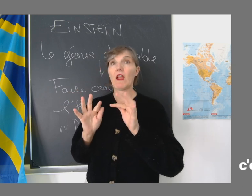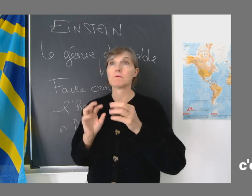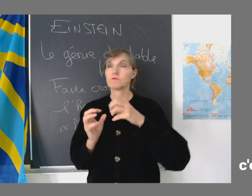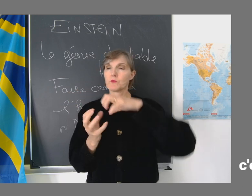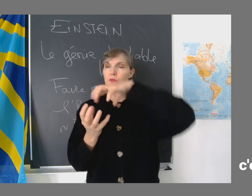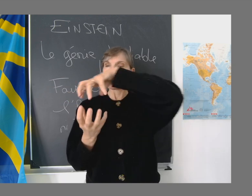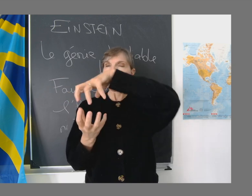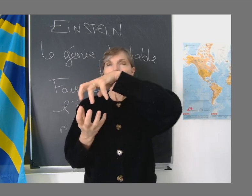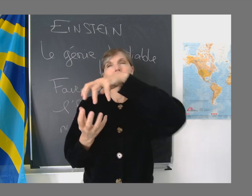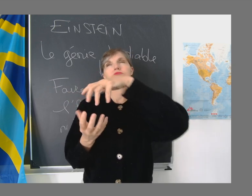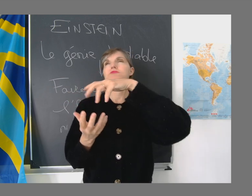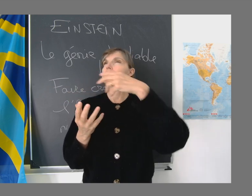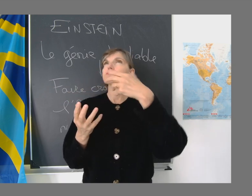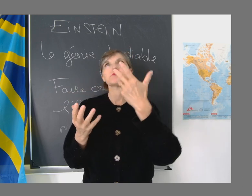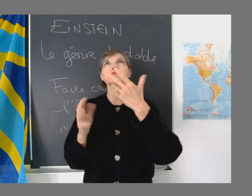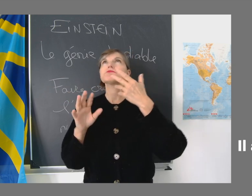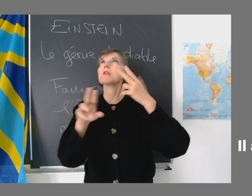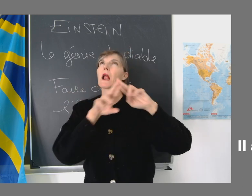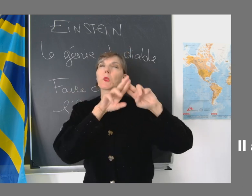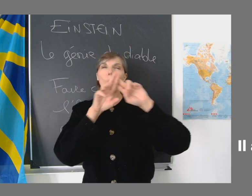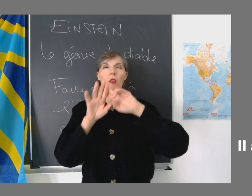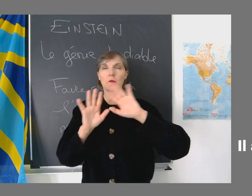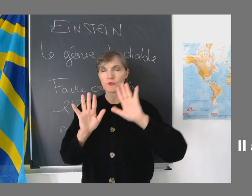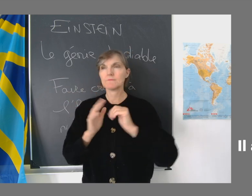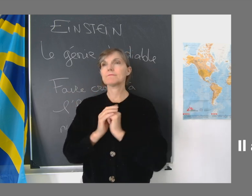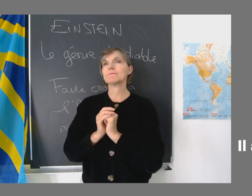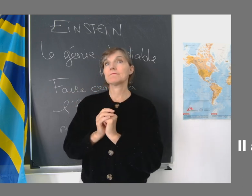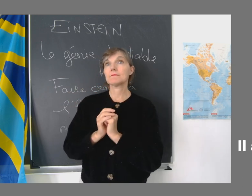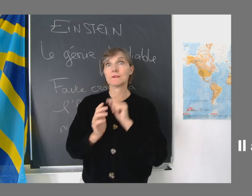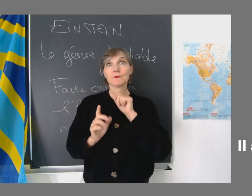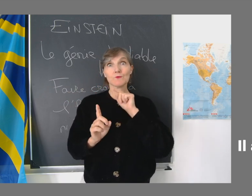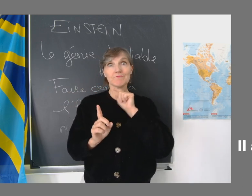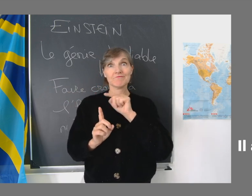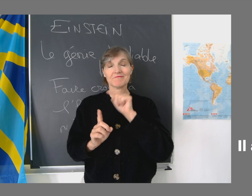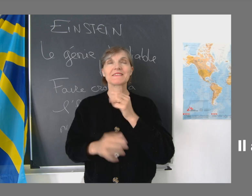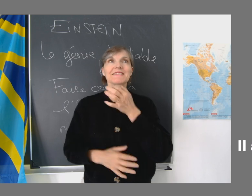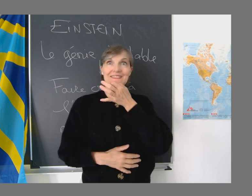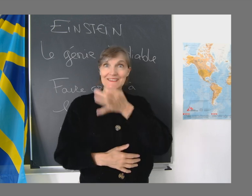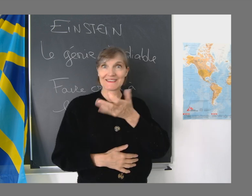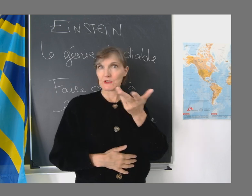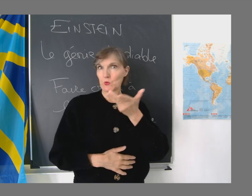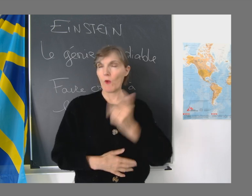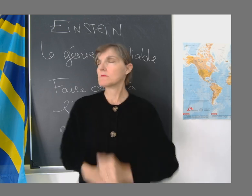un scientifique et il a étudié également sur les planètes etc